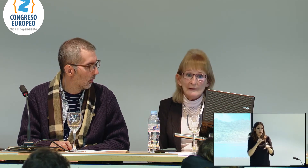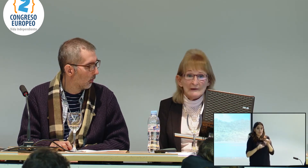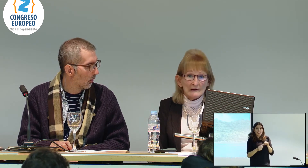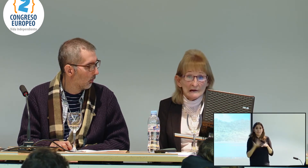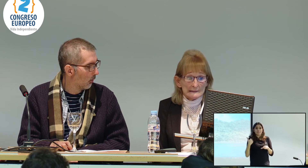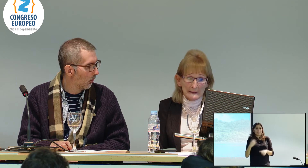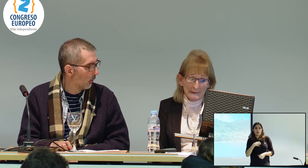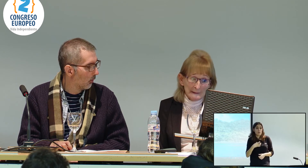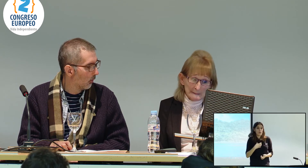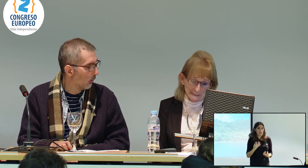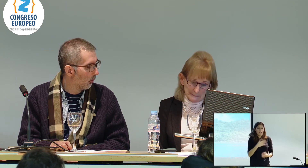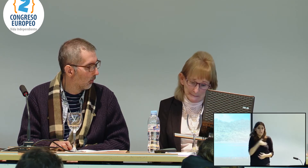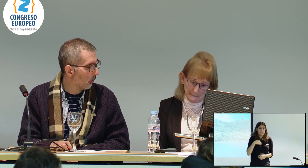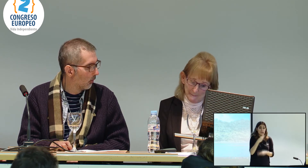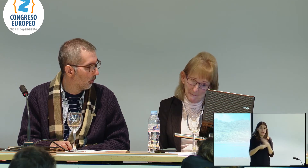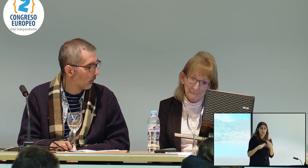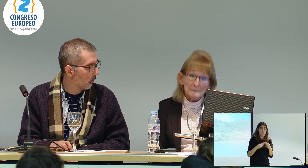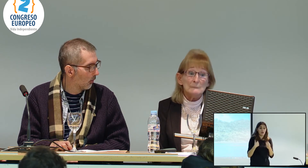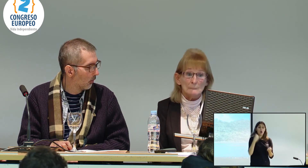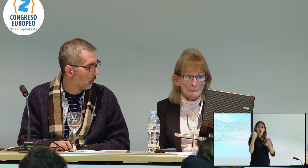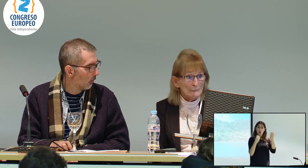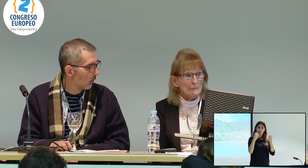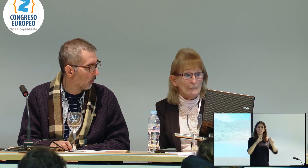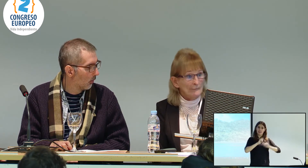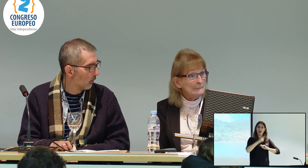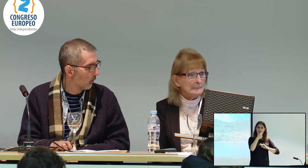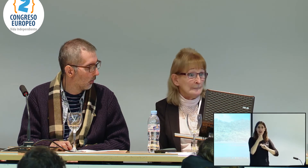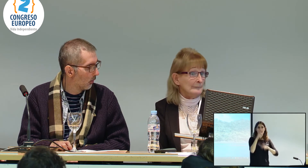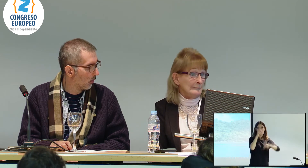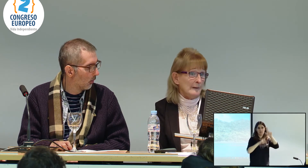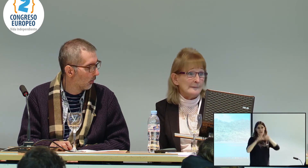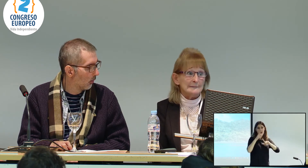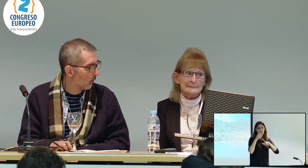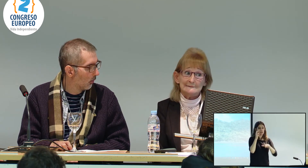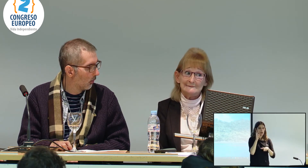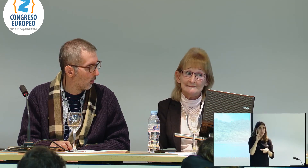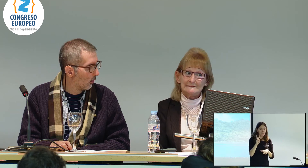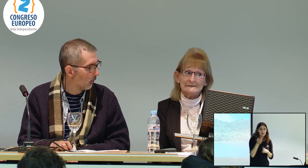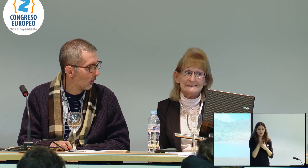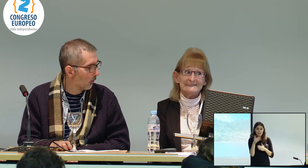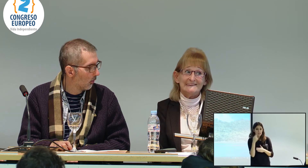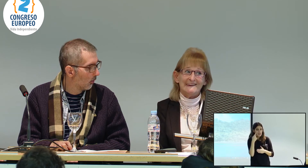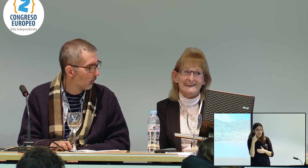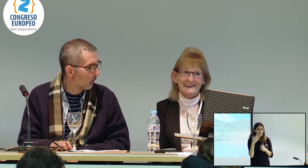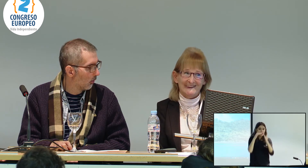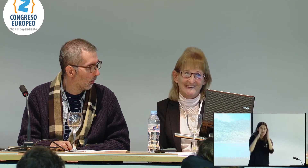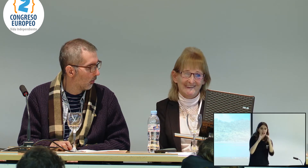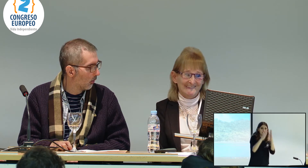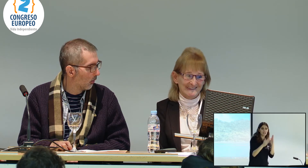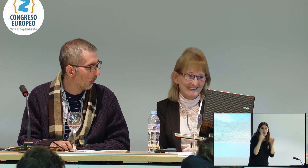página. Disponer de un coche nos facilitó mucho los viajes previos para ver alternativas y definir la vivienda